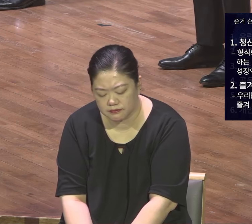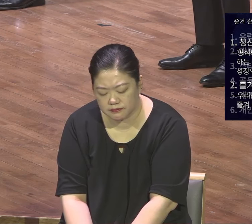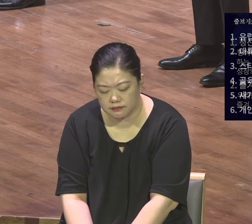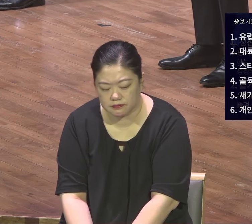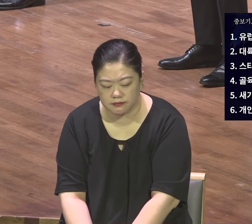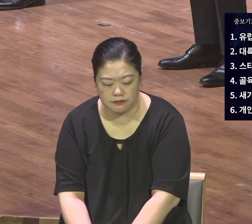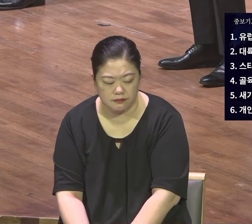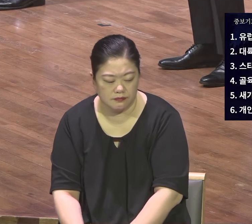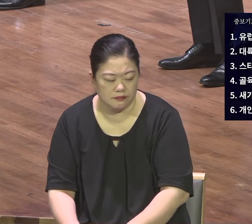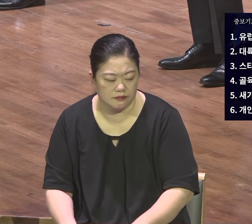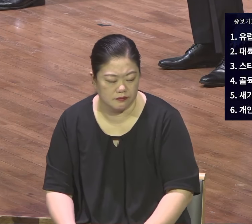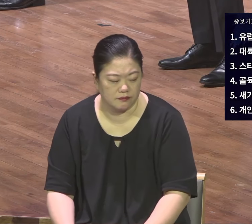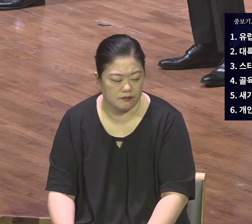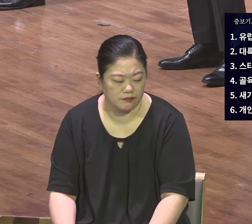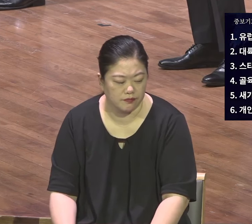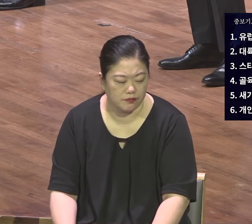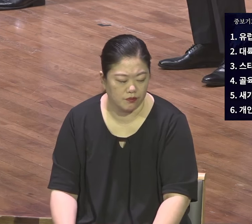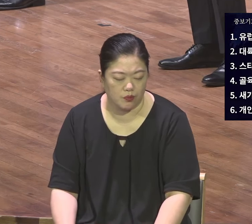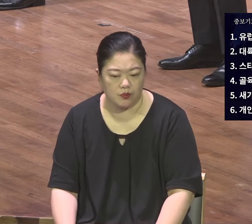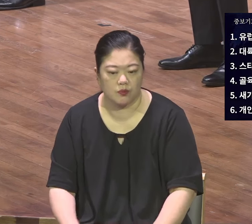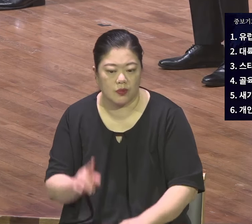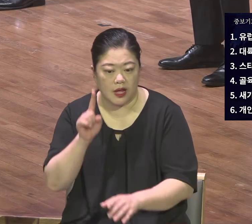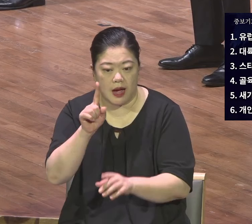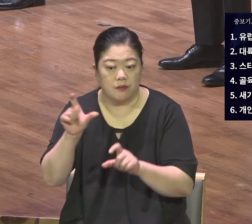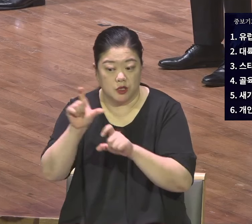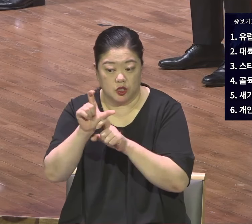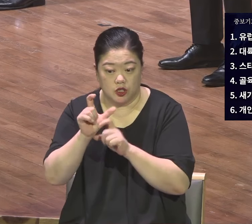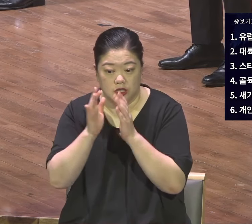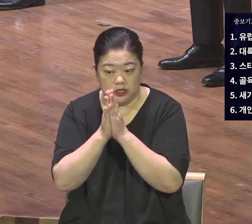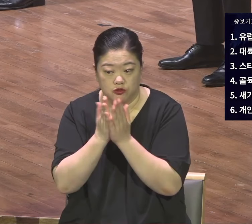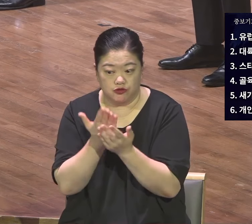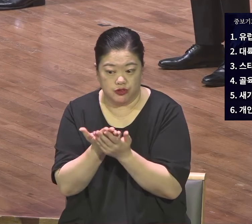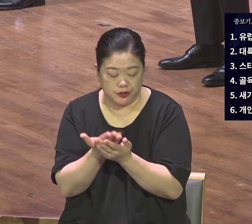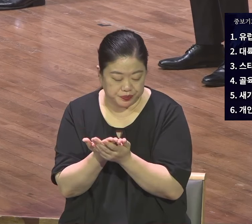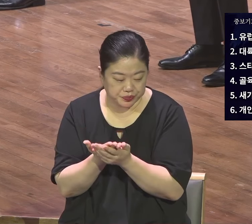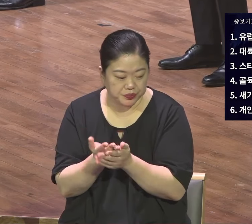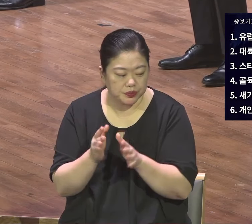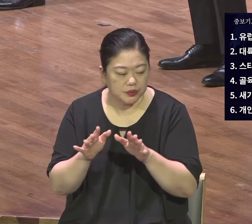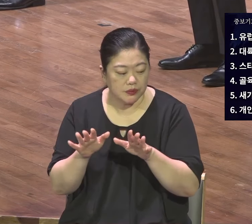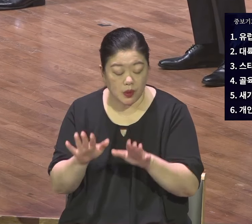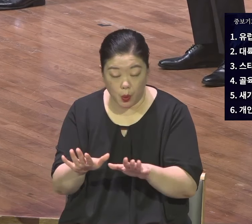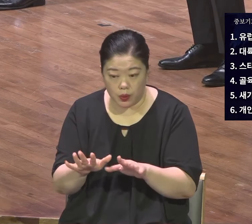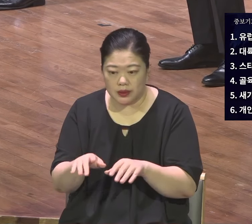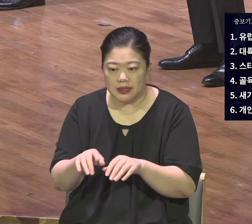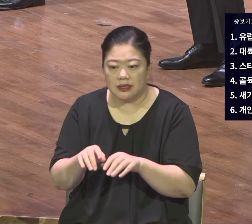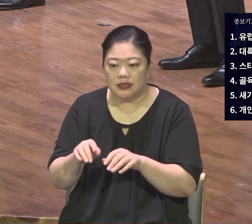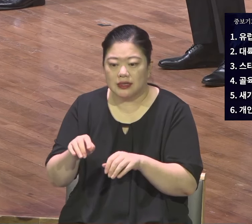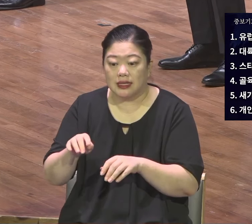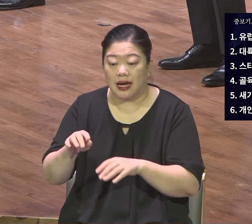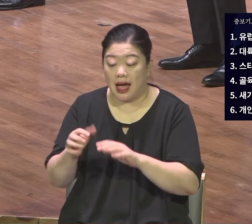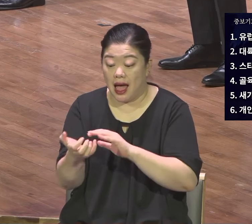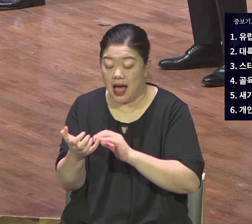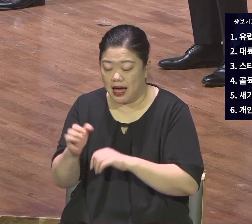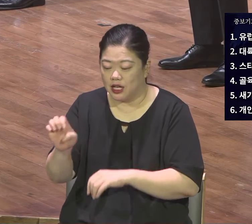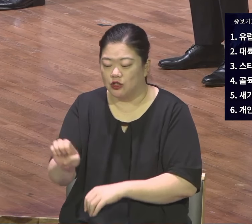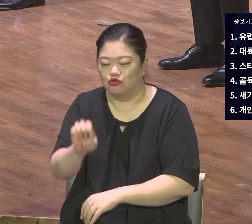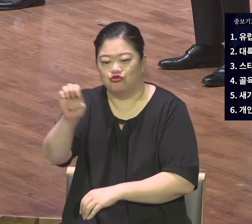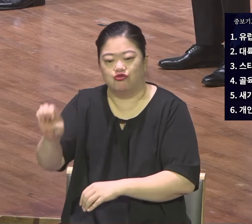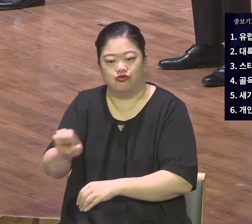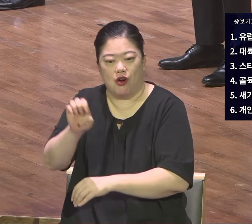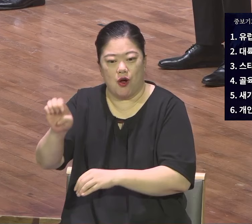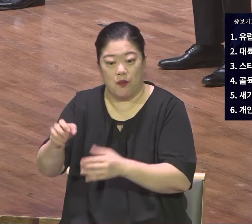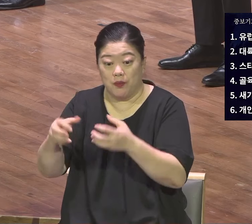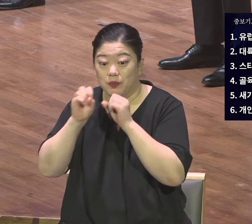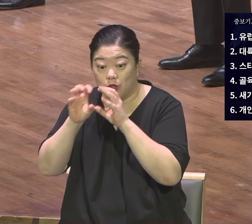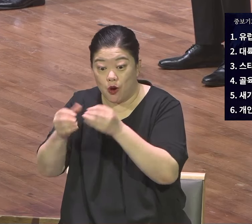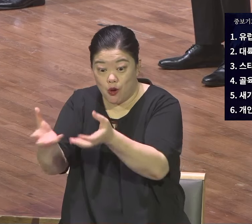기도 제목을 보고 중구하시겠습니다. 오늘도 기간보고로 하나님께 영광 돌리는 우리 유럽대회를 위해 기도해 주시고요. 종교개혁이